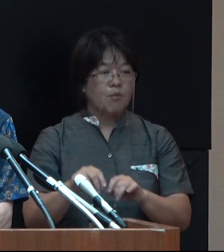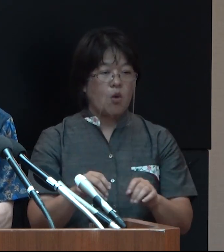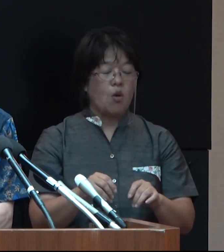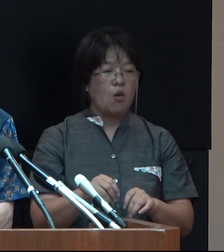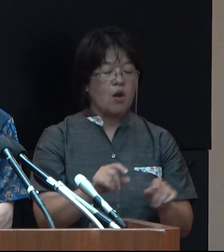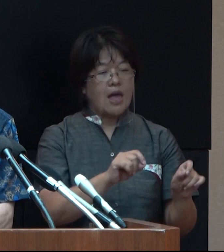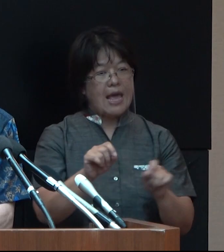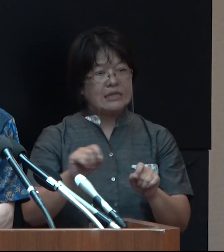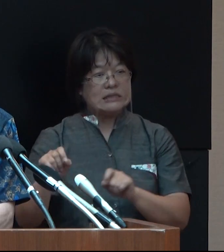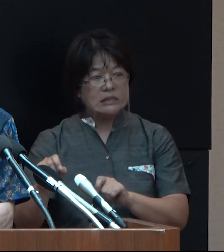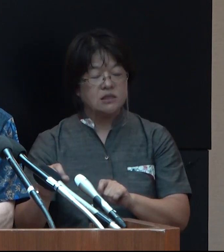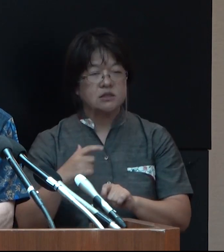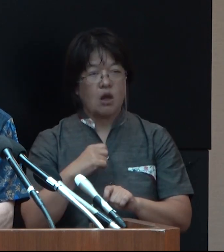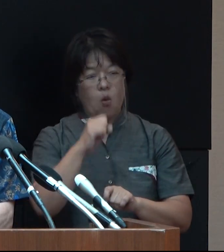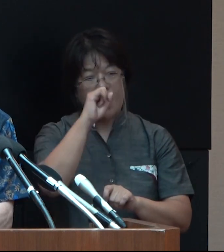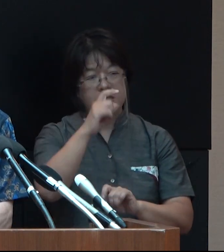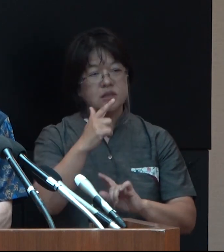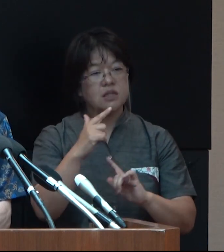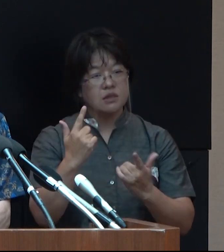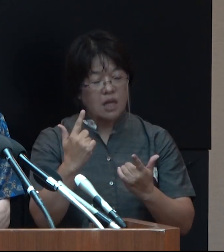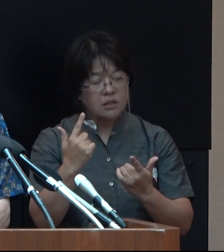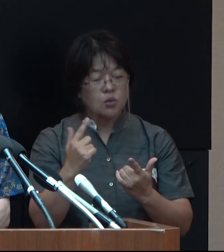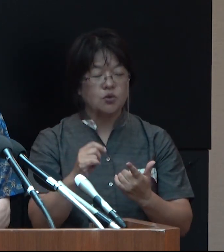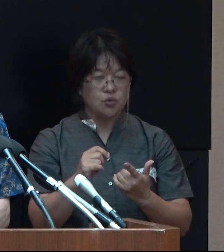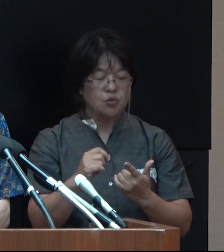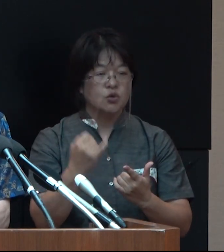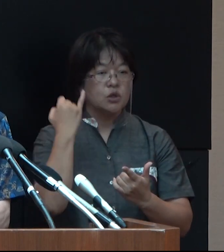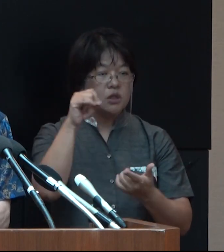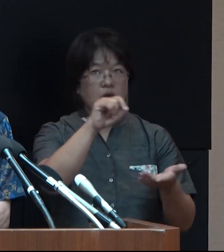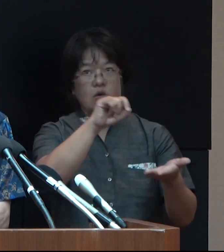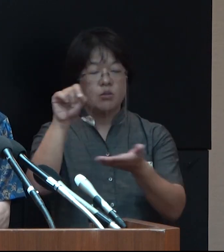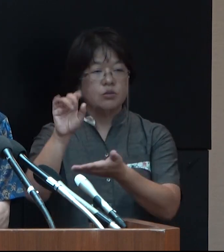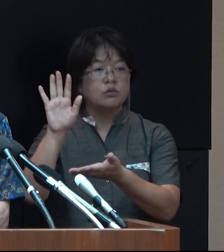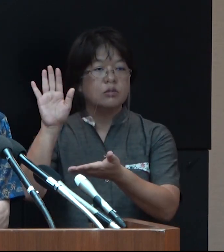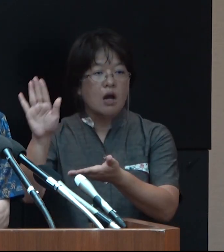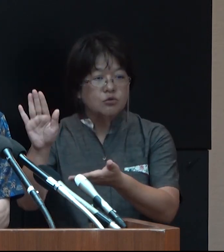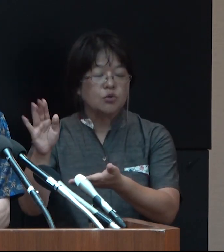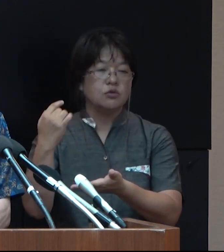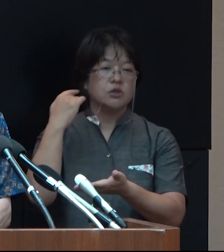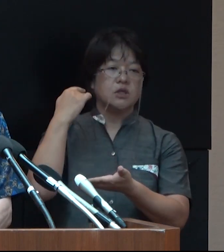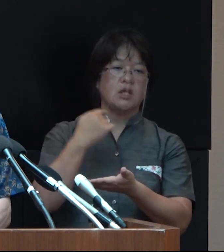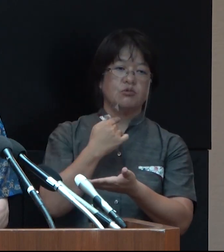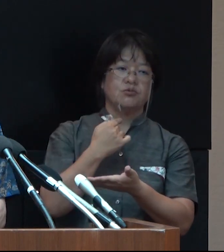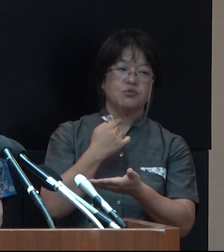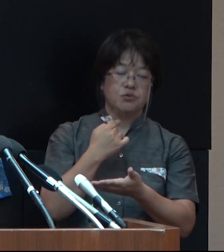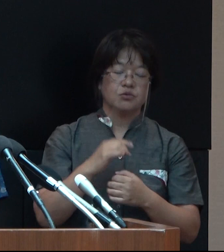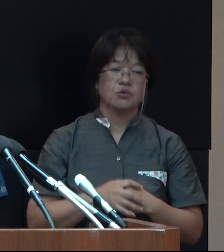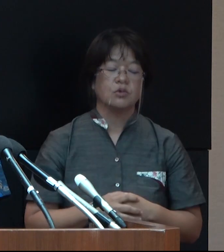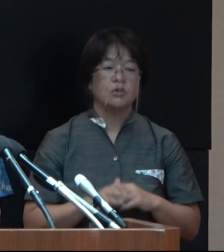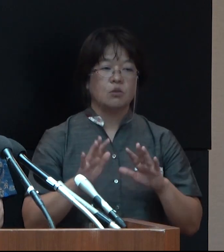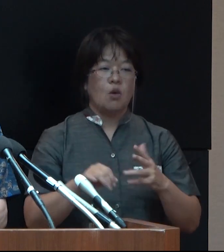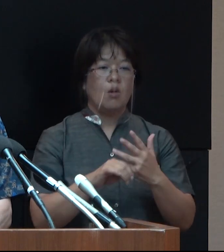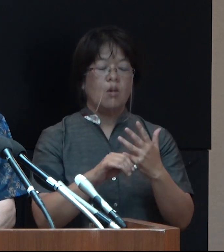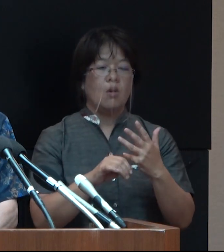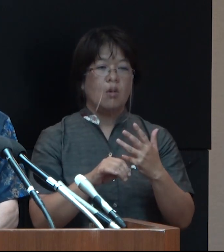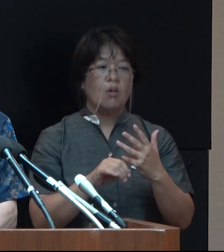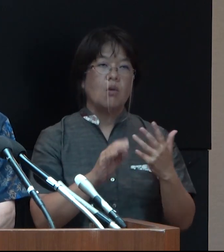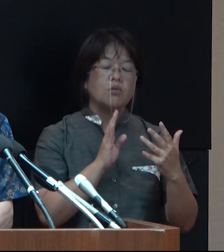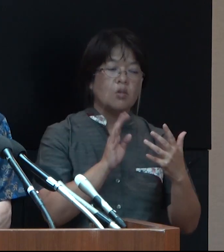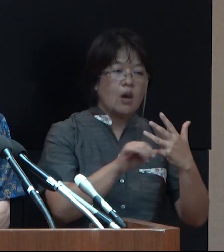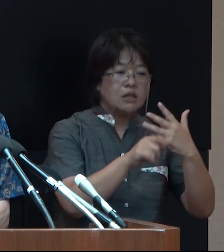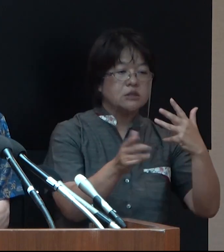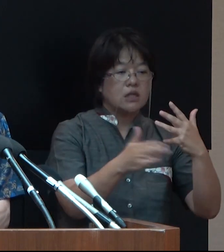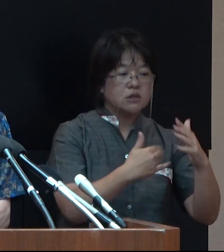という、提案もあったという報道を耳にしておりますが、本来、8月から始まる GoTo キャン